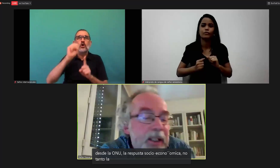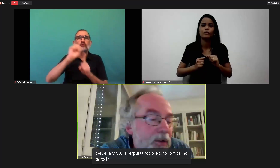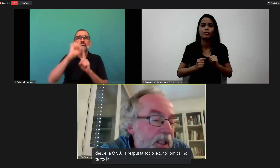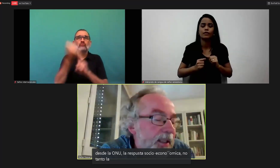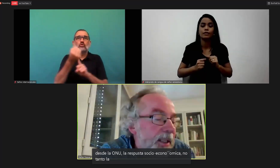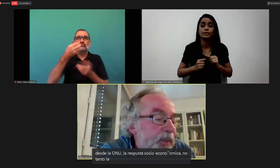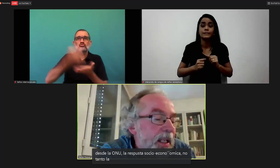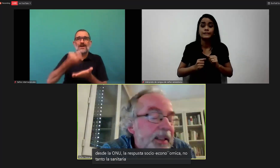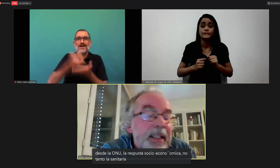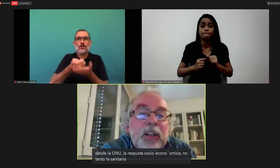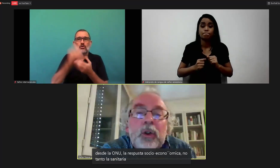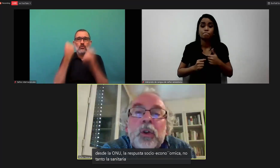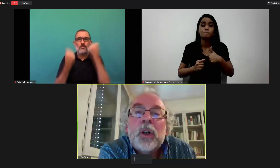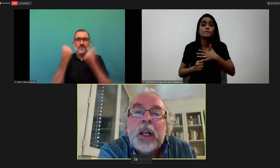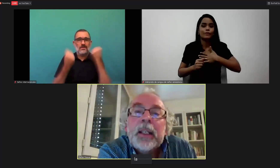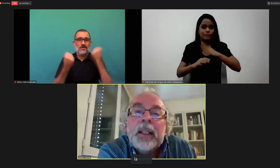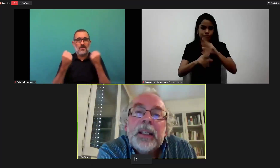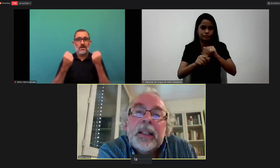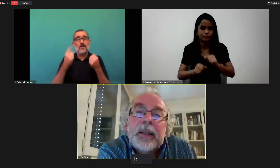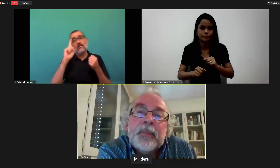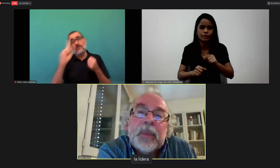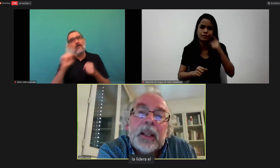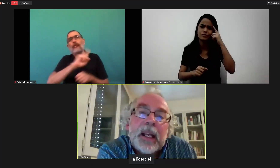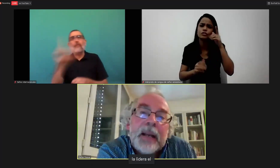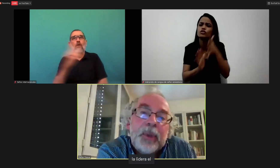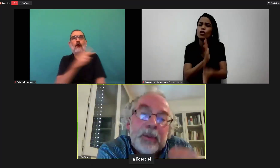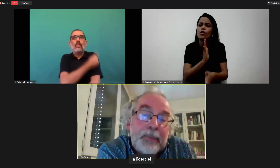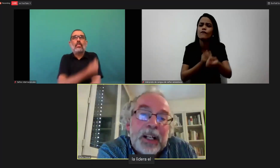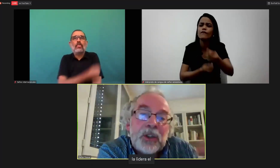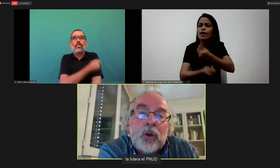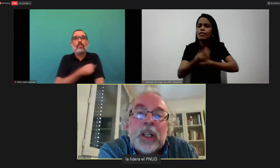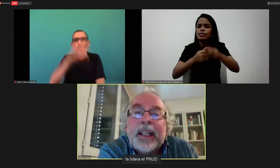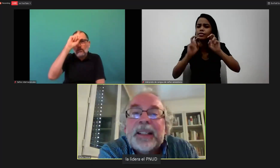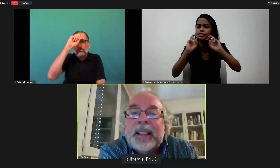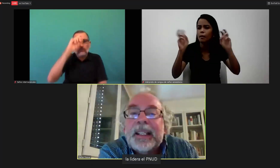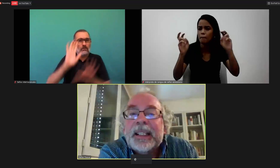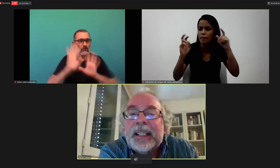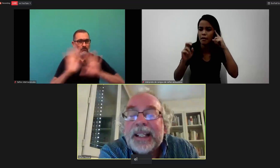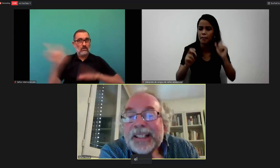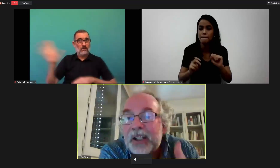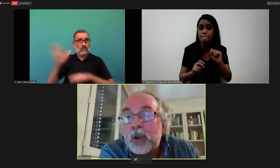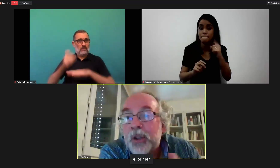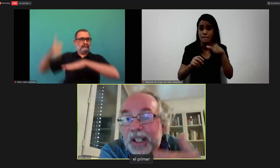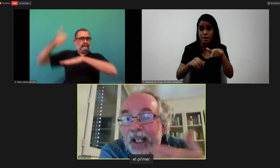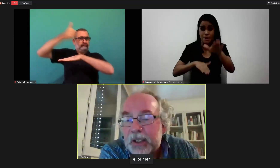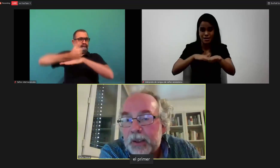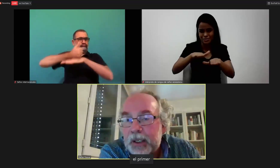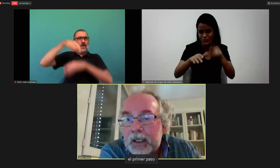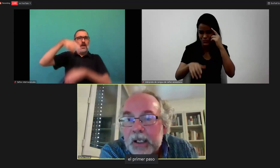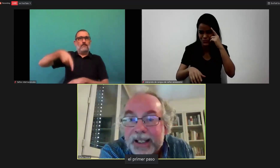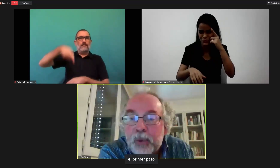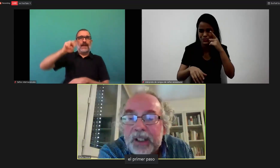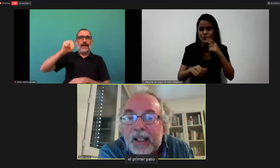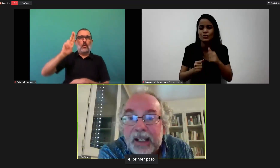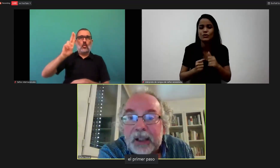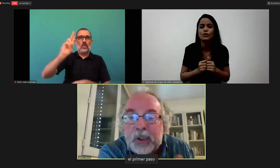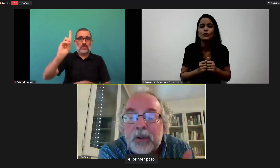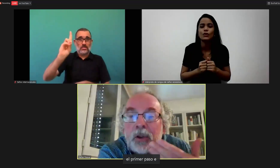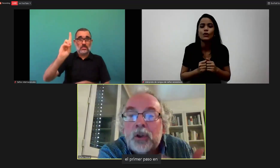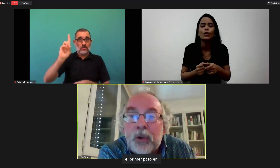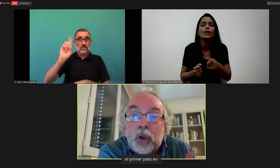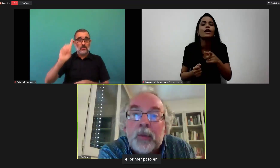¿no? El Programa Nacional de Desarrollo. Y el primer paso en el diseño de esa